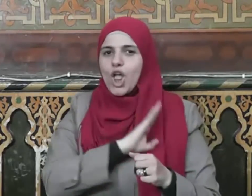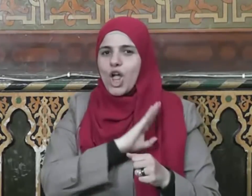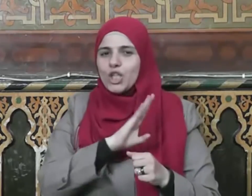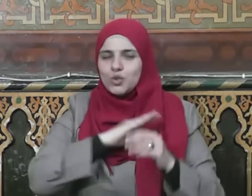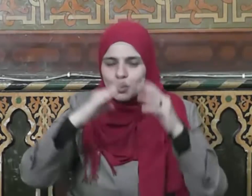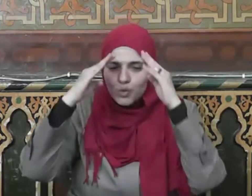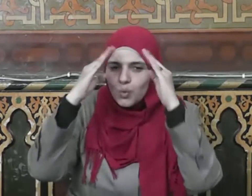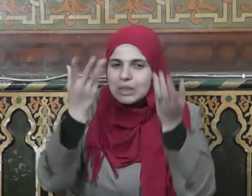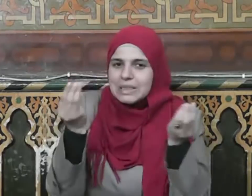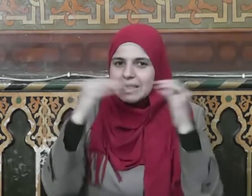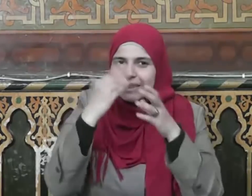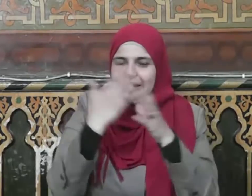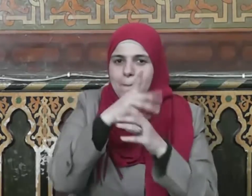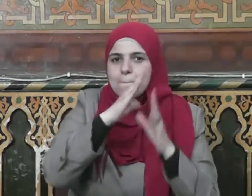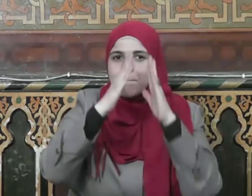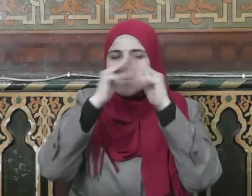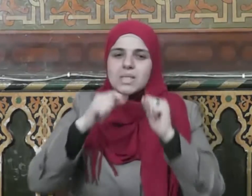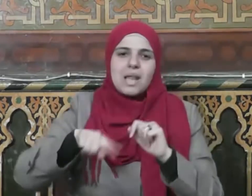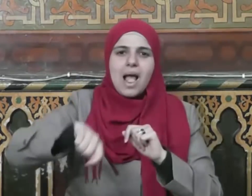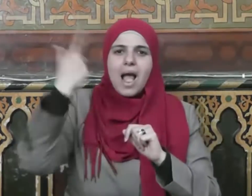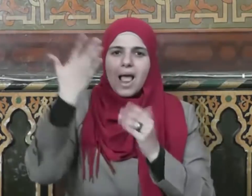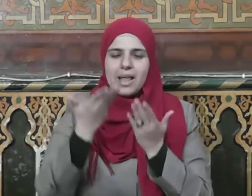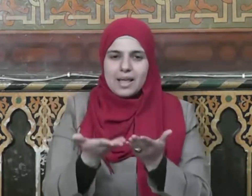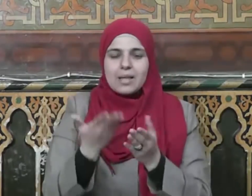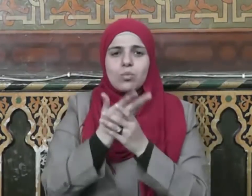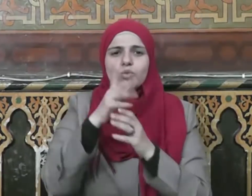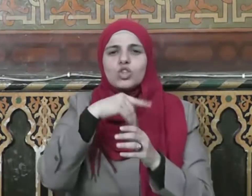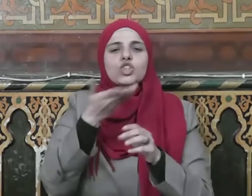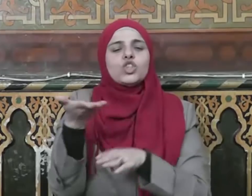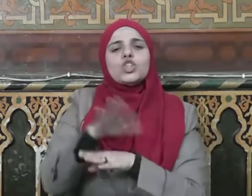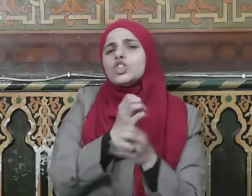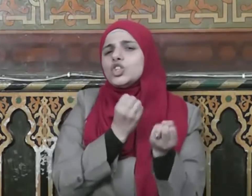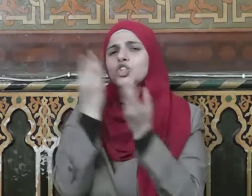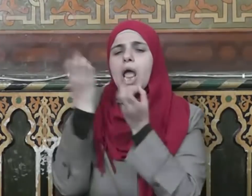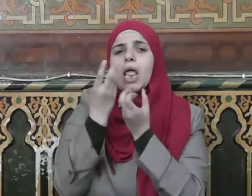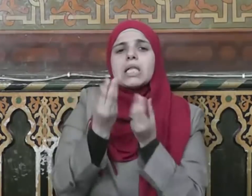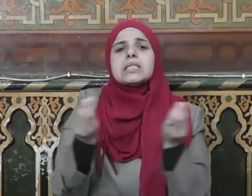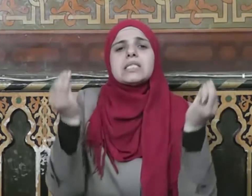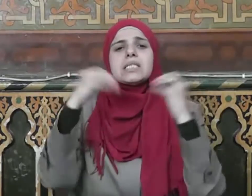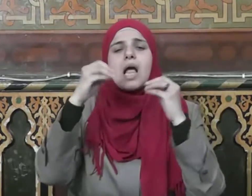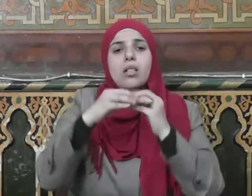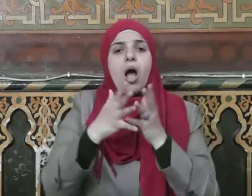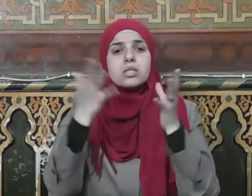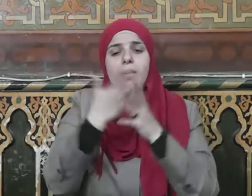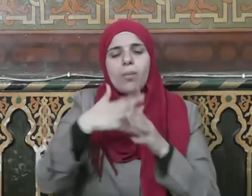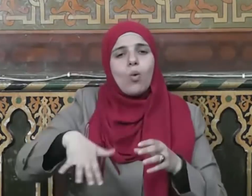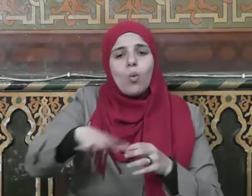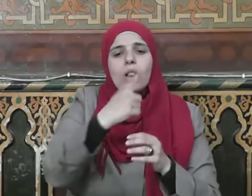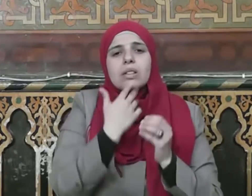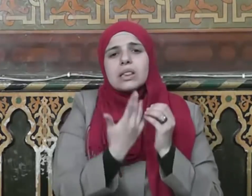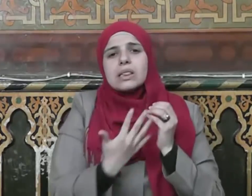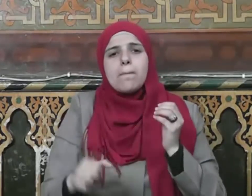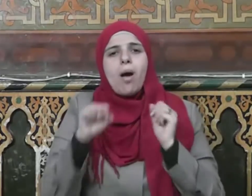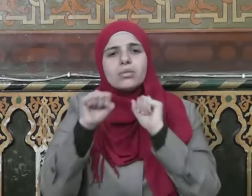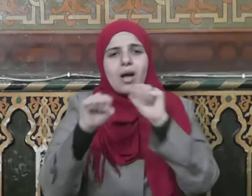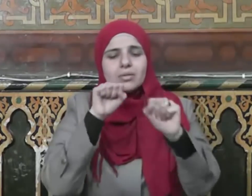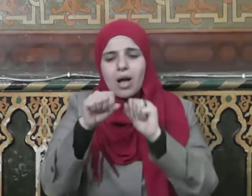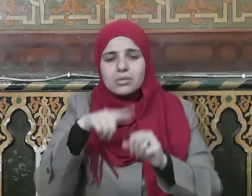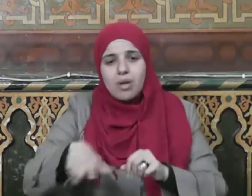المسلحة ومصرنا الغالية من شهداء عظام رووا أرض الوطن بدمائهم دفاعا